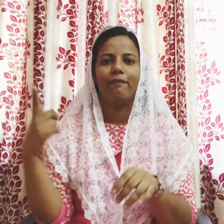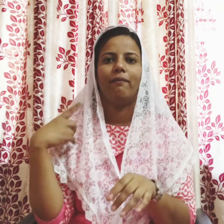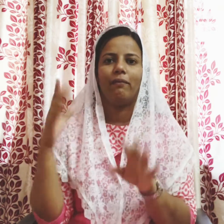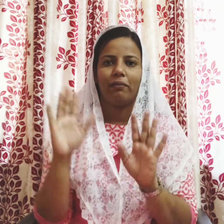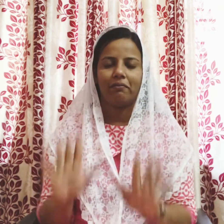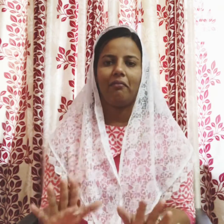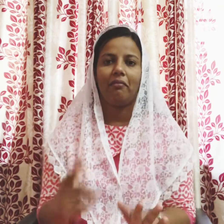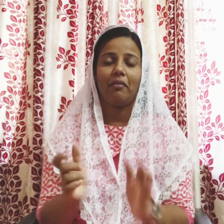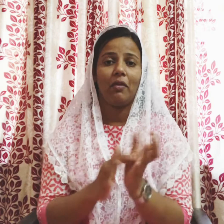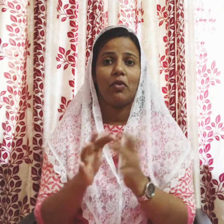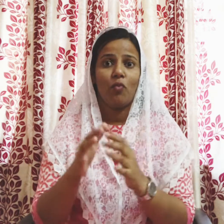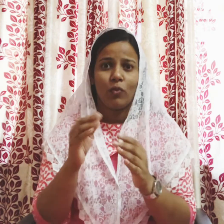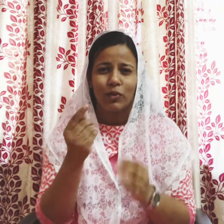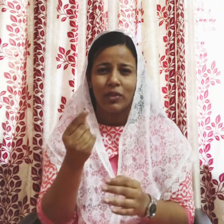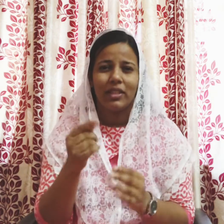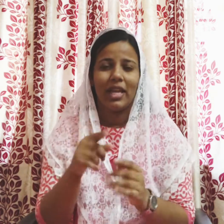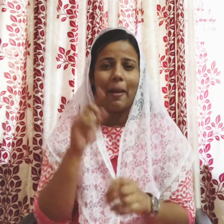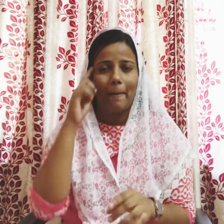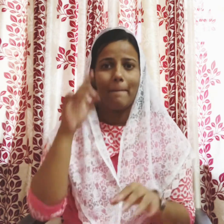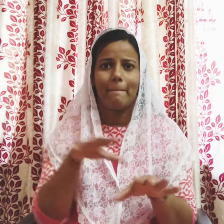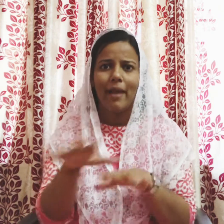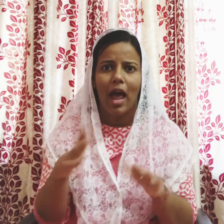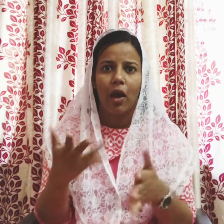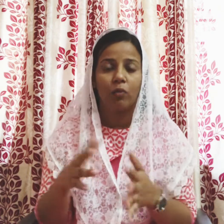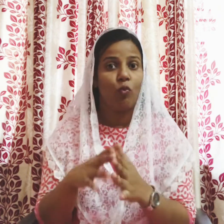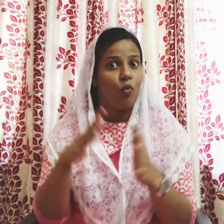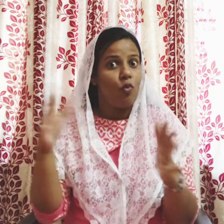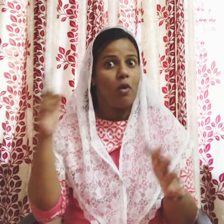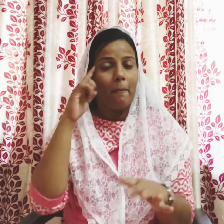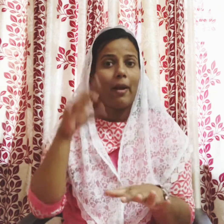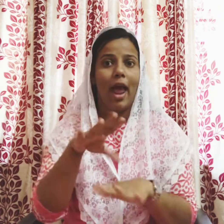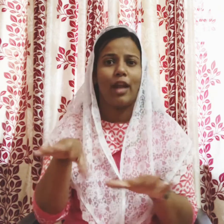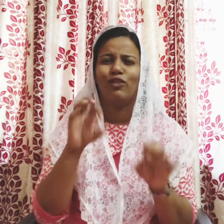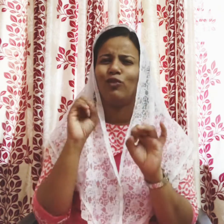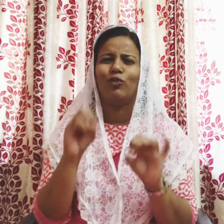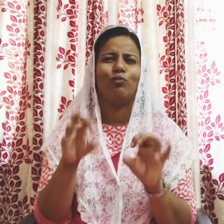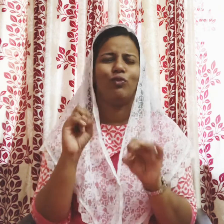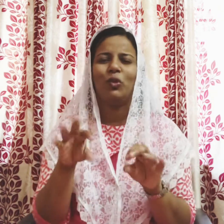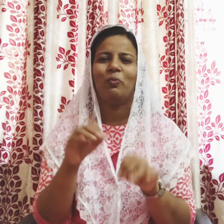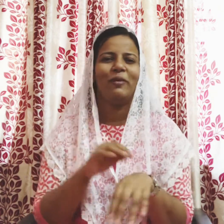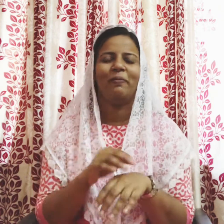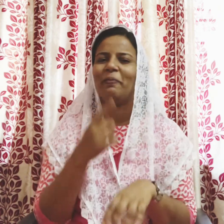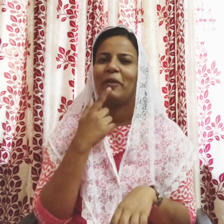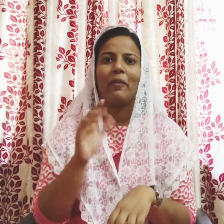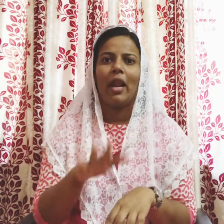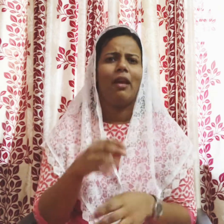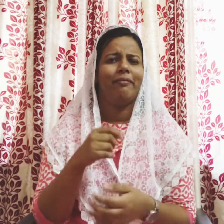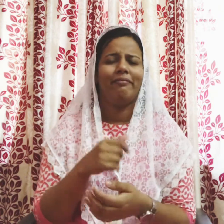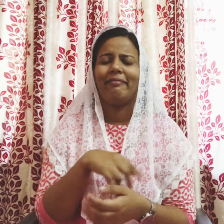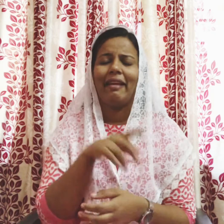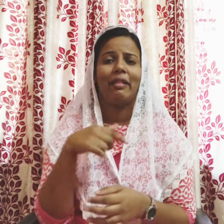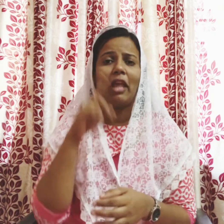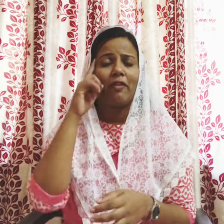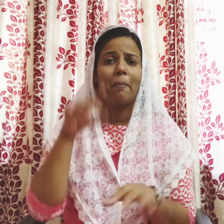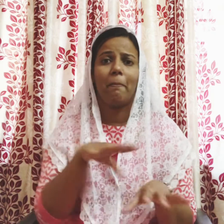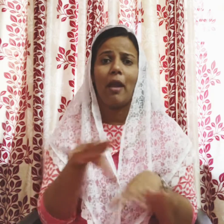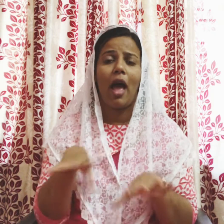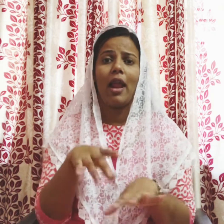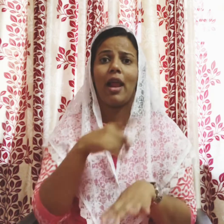കർത്താവിന് എന്നെക്കുറിച്ച് വലിയ പദ്ധതിയുണ്ട്. ചെറിയ ഇത് ചുമ്മാതെ പറയുന്നതല്ല. എല്ലാവരും ഇത് കേൾക്കുമ്പോൾ ഒരു ഉറപ്പ് വരുന്നില്ല. കാരണം ദൈവിക